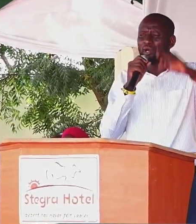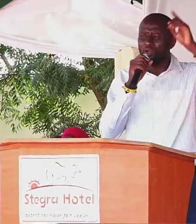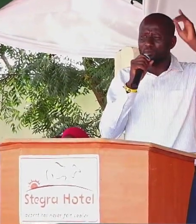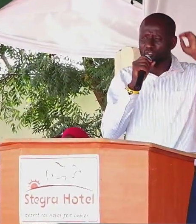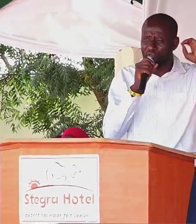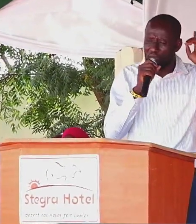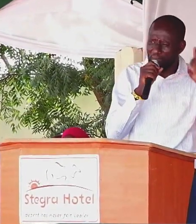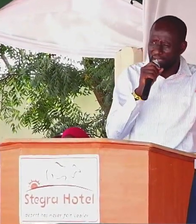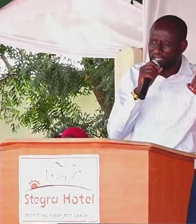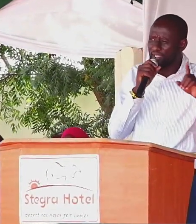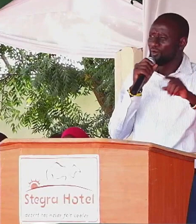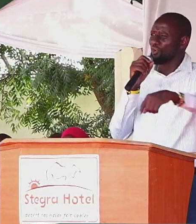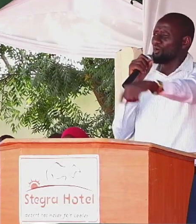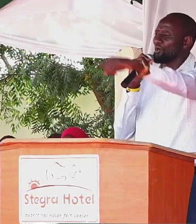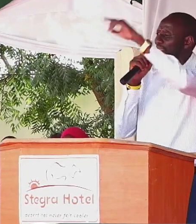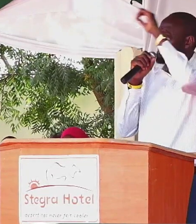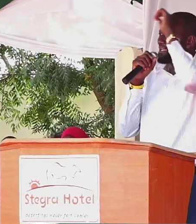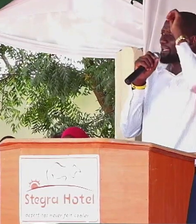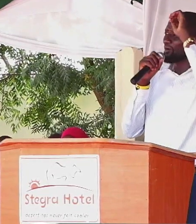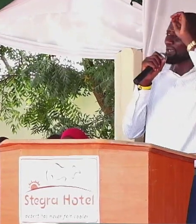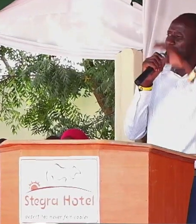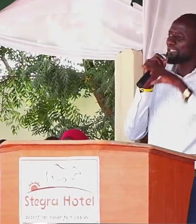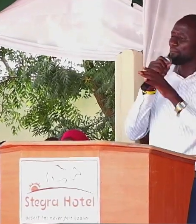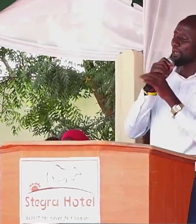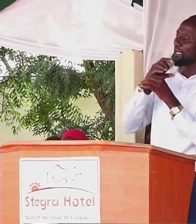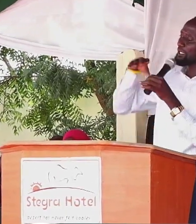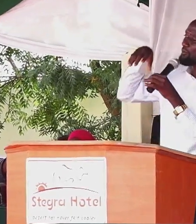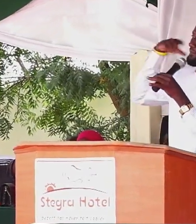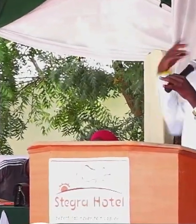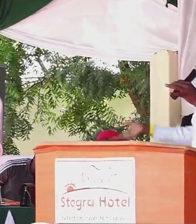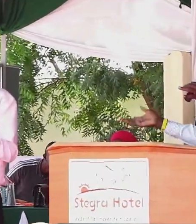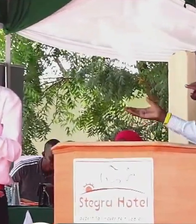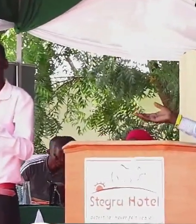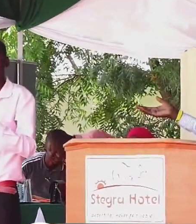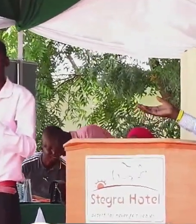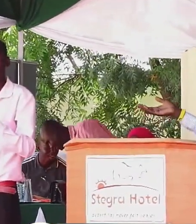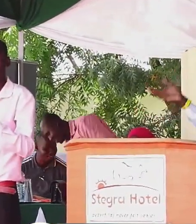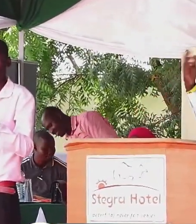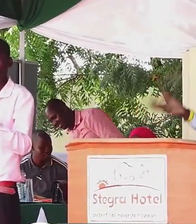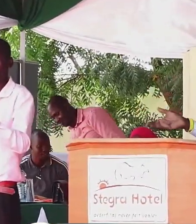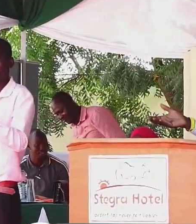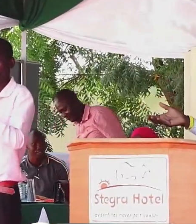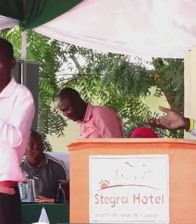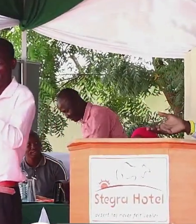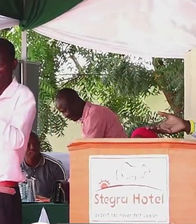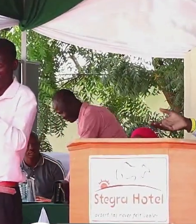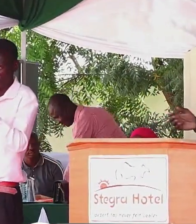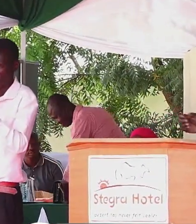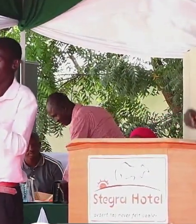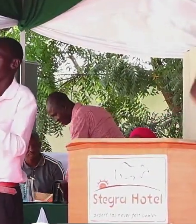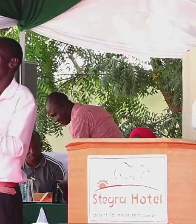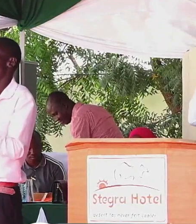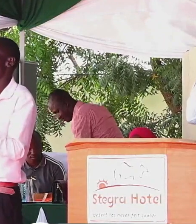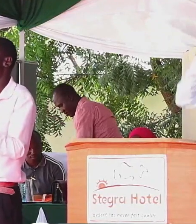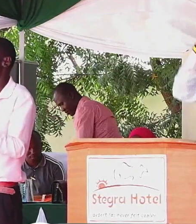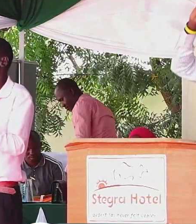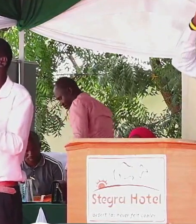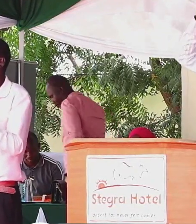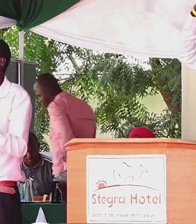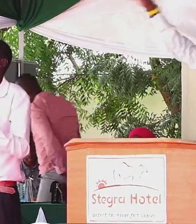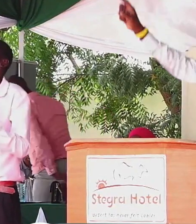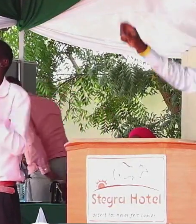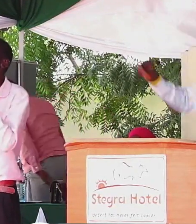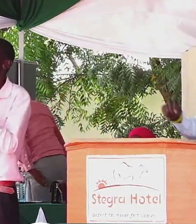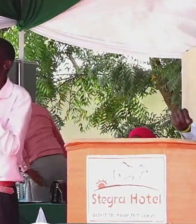wale wametoka mbali, wale nasikia mpaka hata kwa net wanatuona, na mimi naendelea kushukuru hata